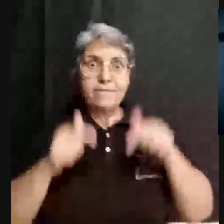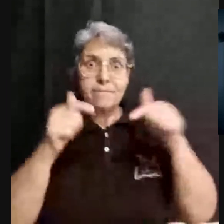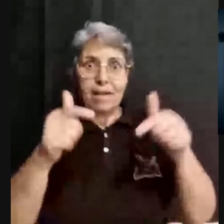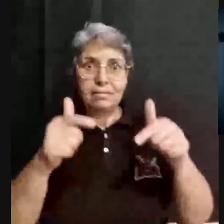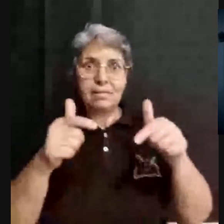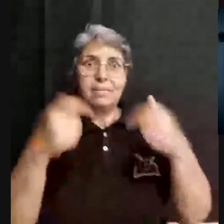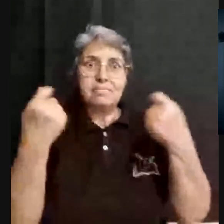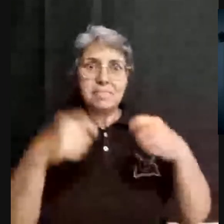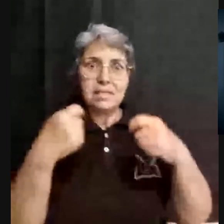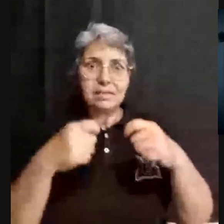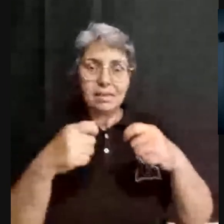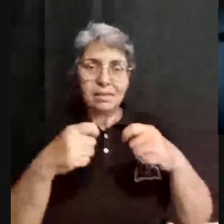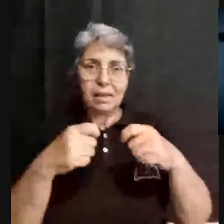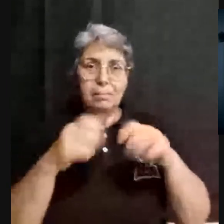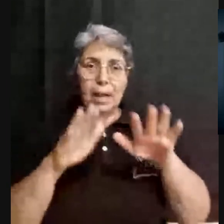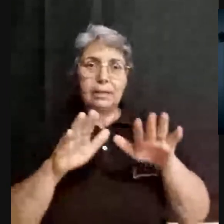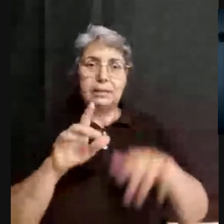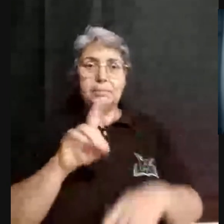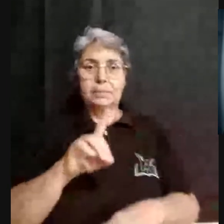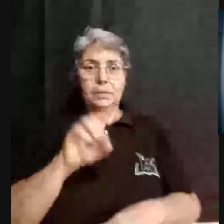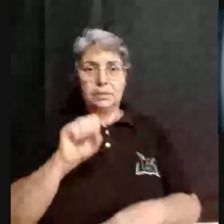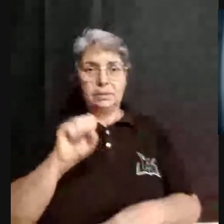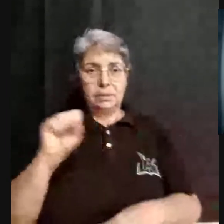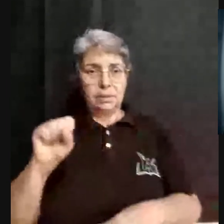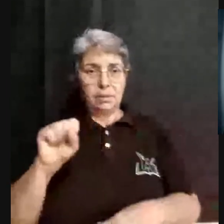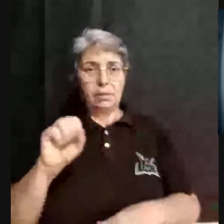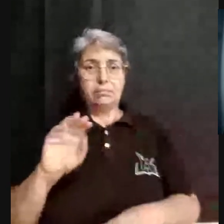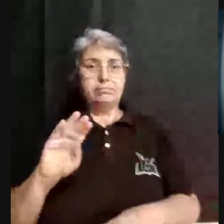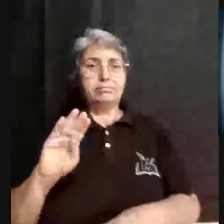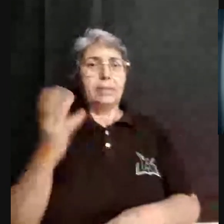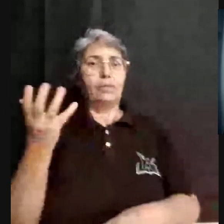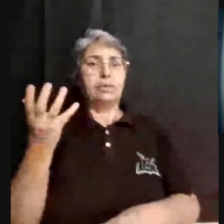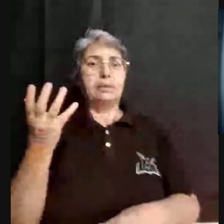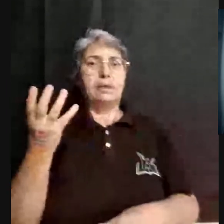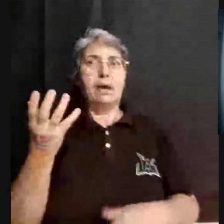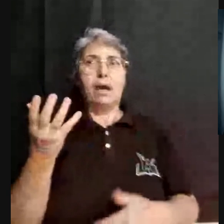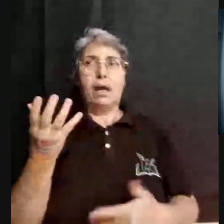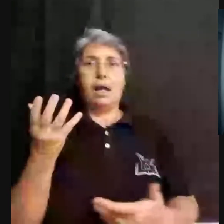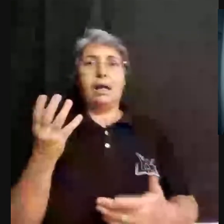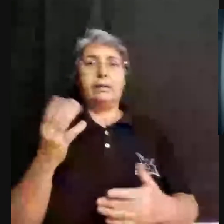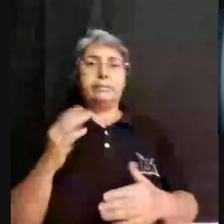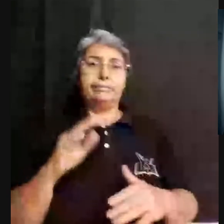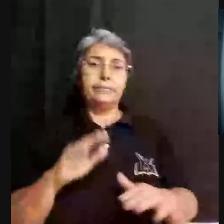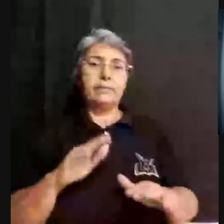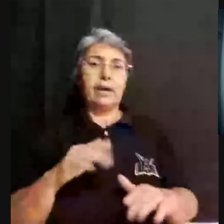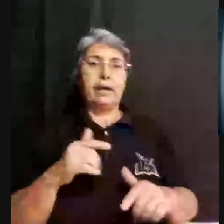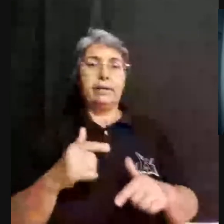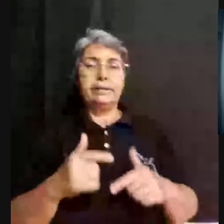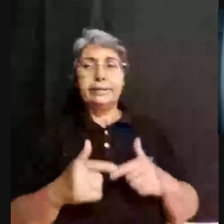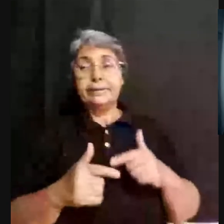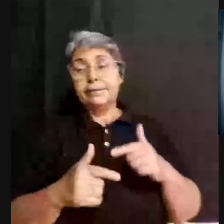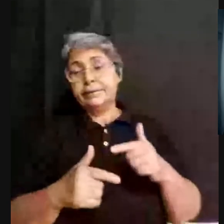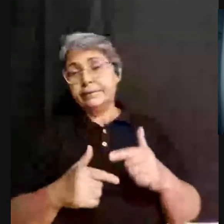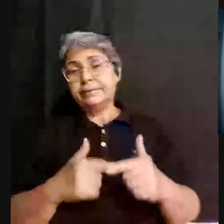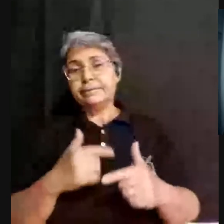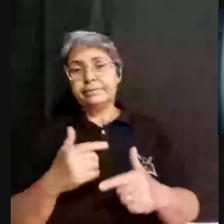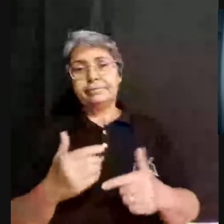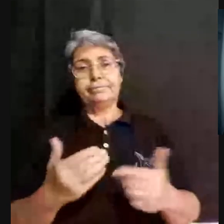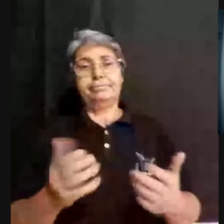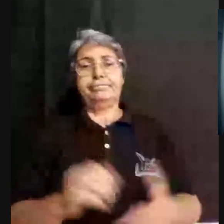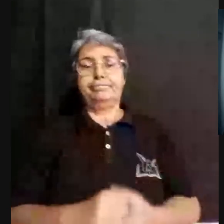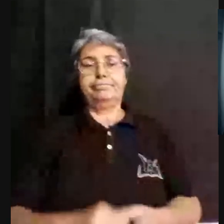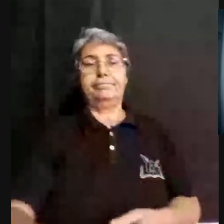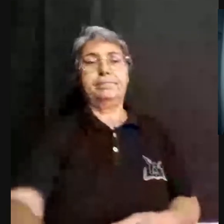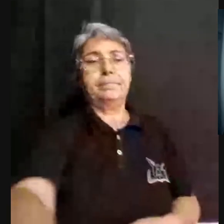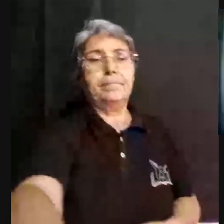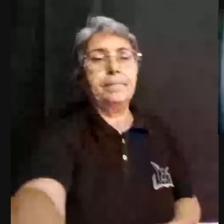marco importante na história da igreja. E no segundo texto, ele afirma que Deus trará o